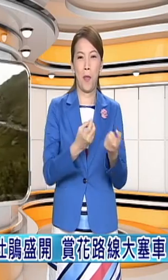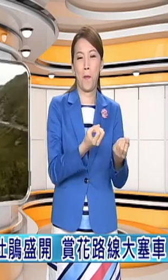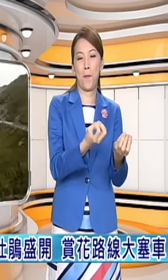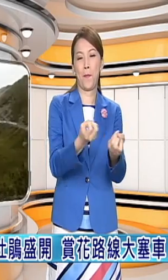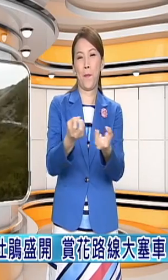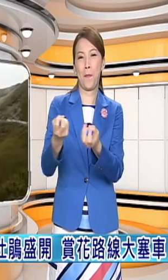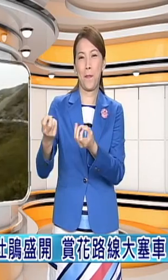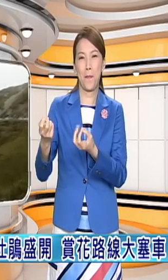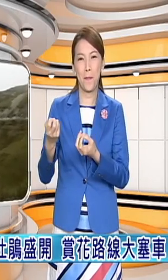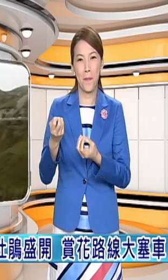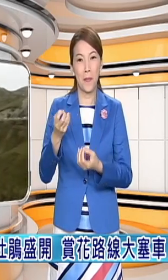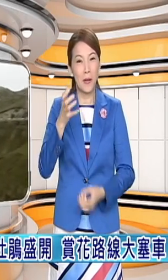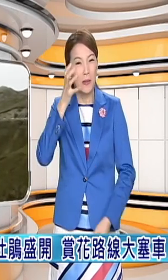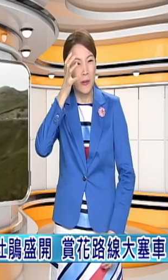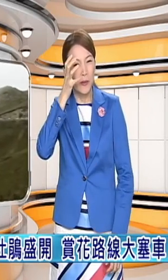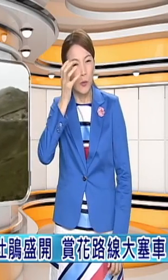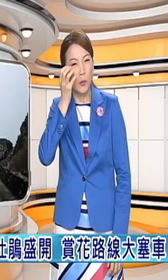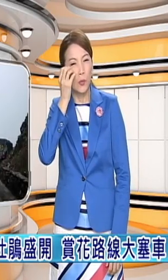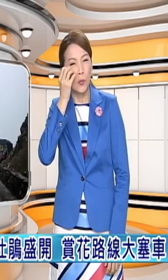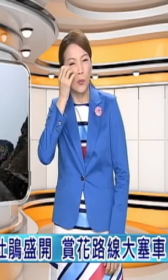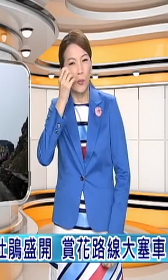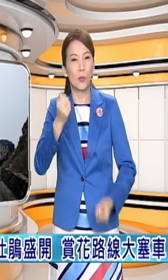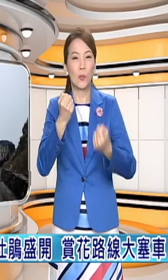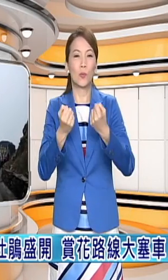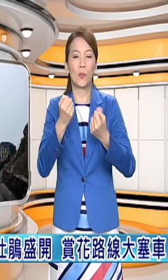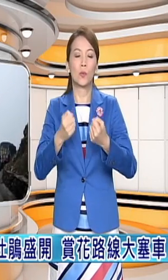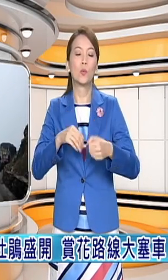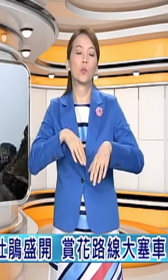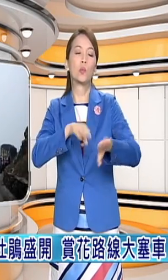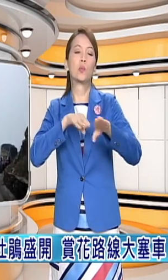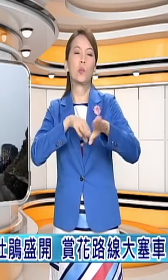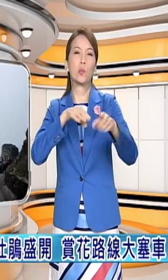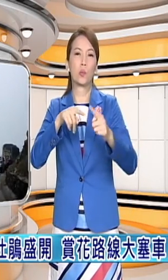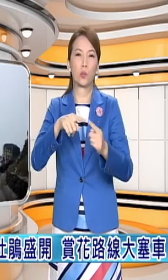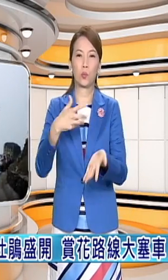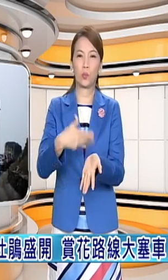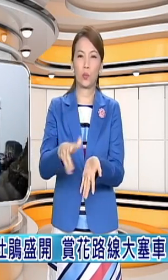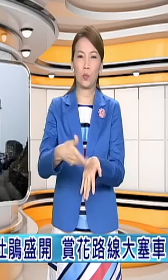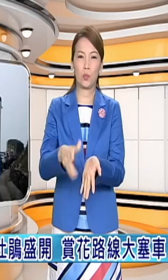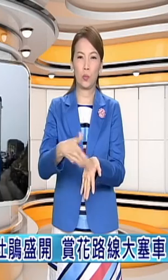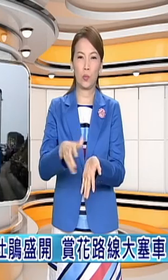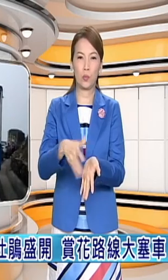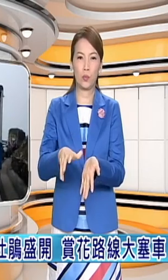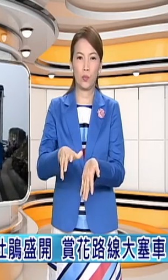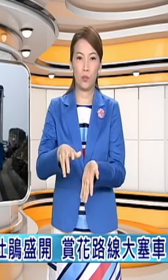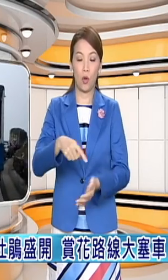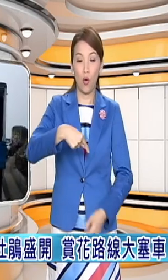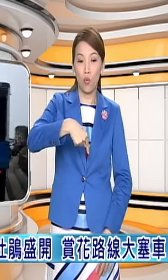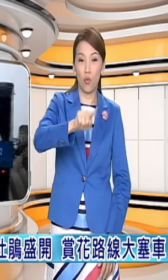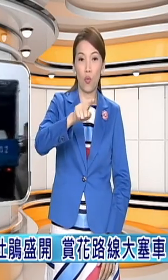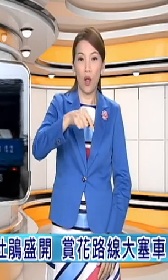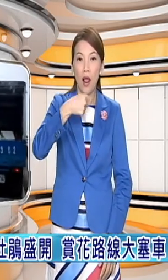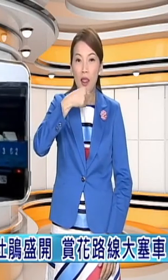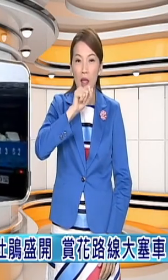大批的游客开车上山来赏花。通往合欢山的台十四甲线大塞